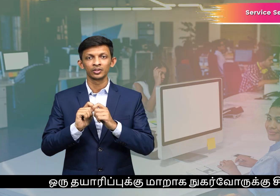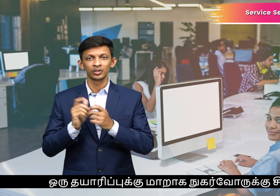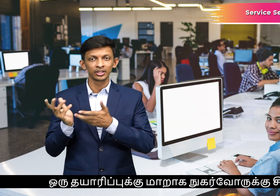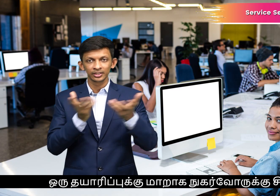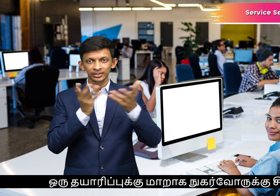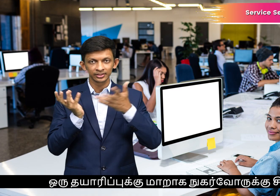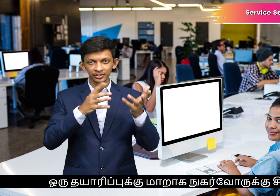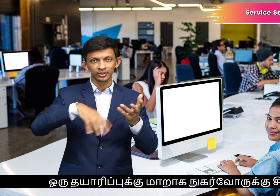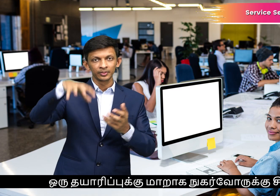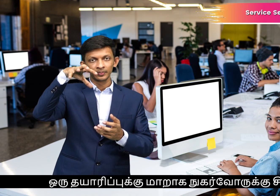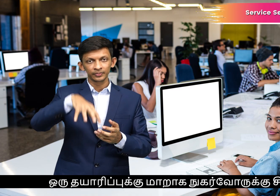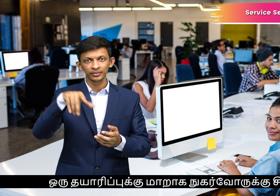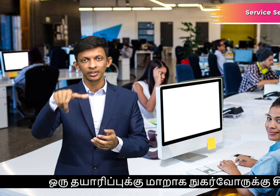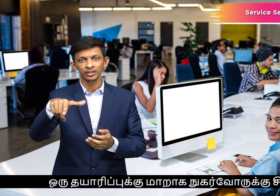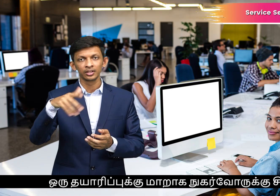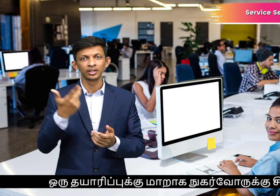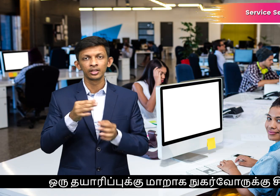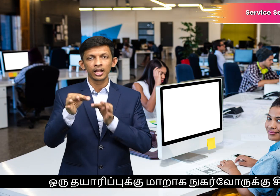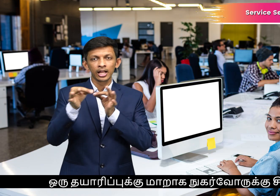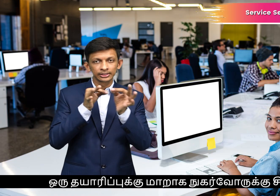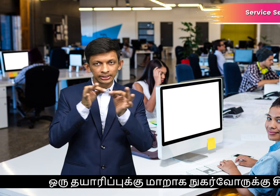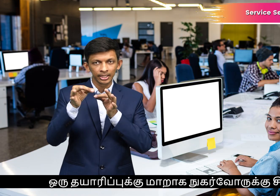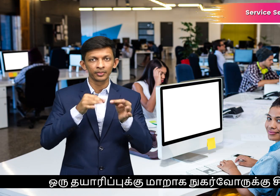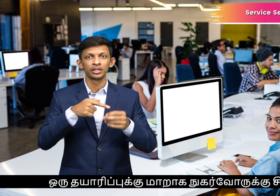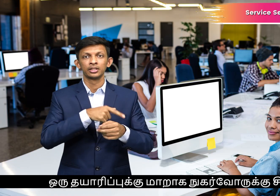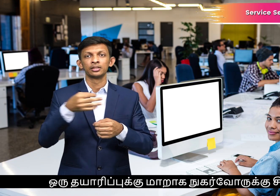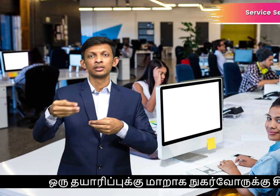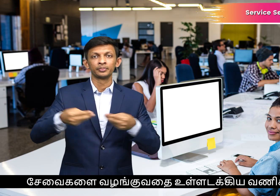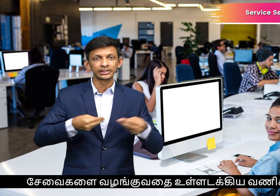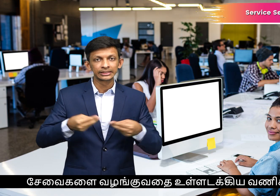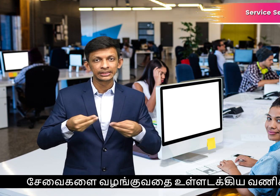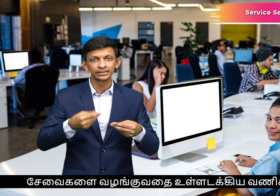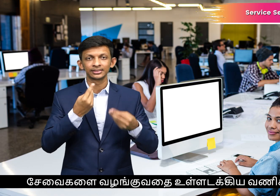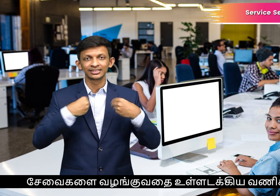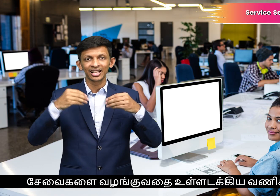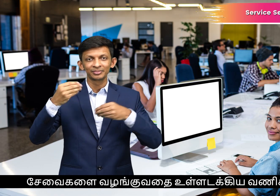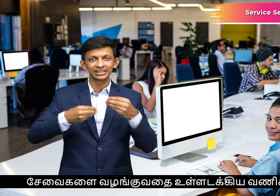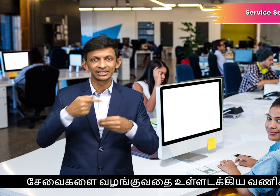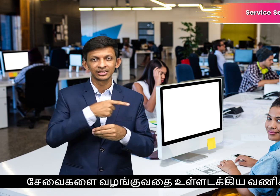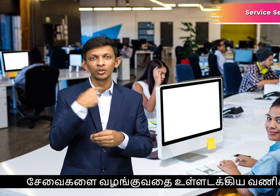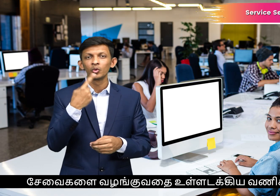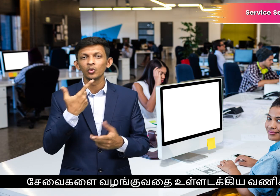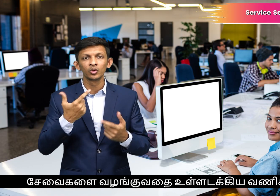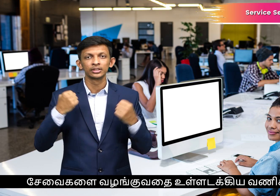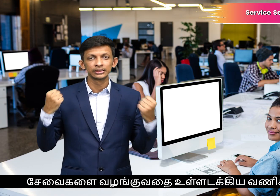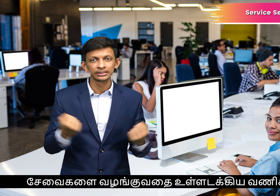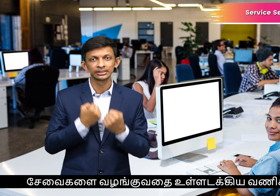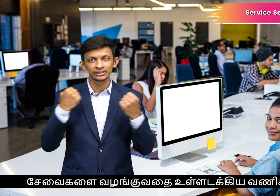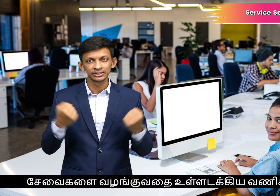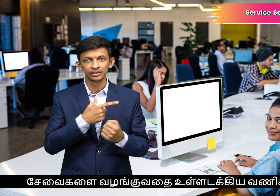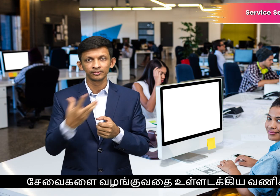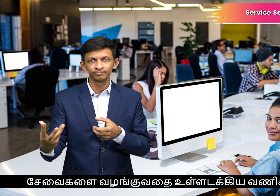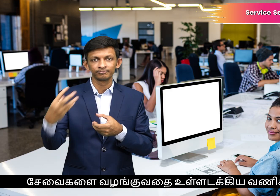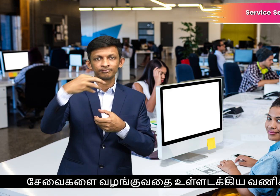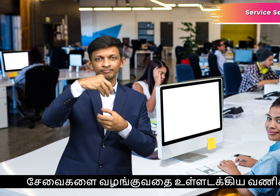ஒரு தயாரிப்புக்கு மாறாக நுகர்வோருக்கு சில வகையான சேவைகளை வழங்குவதை